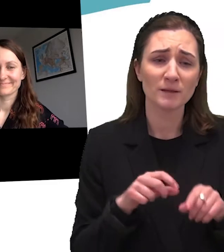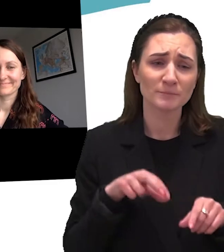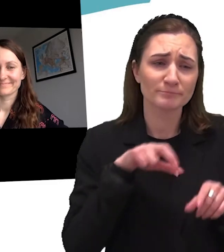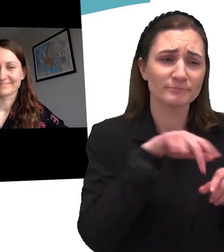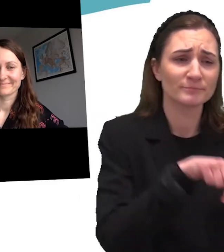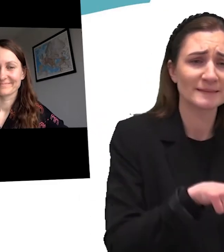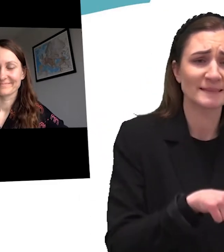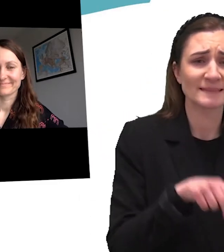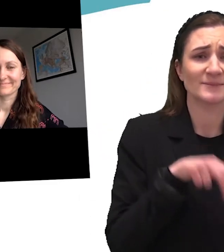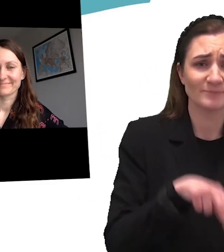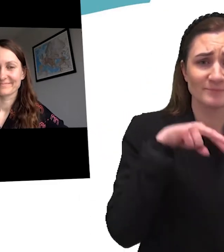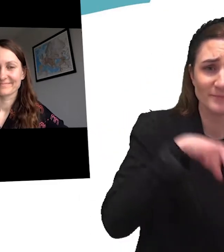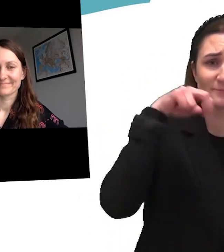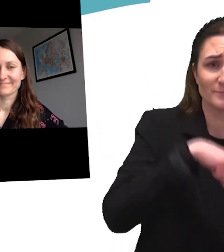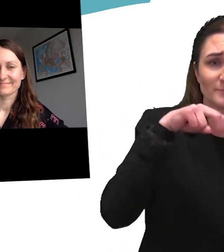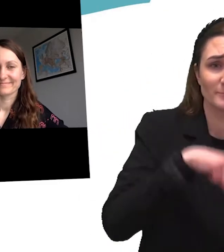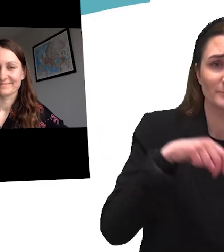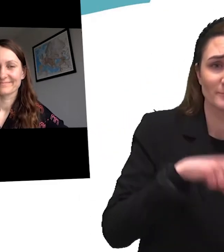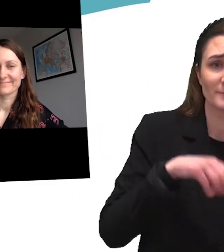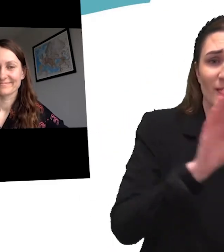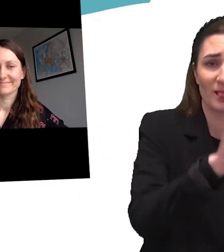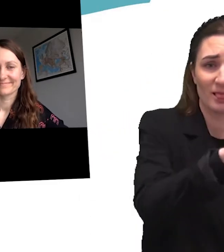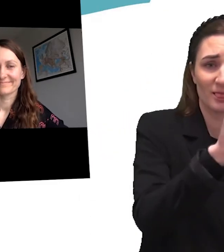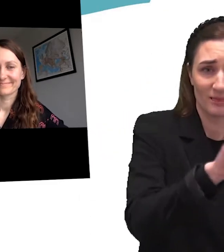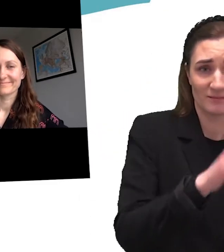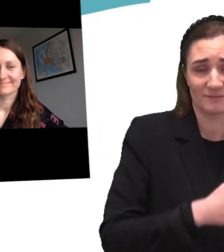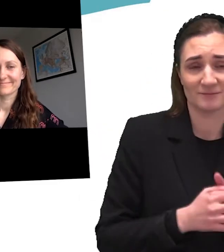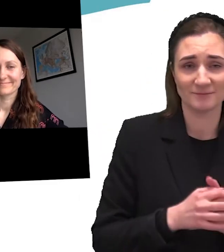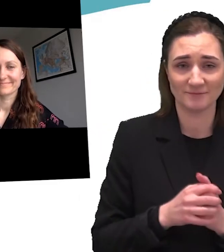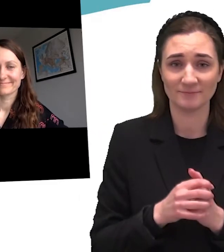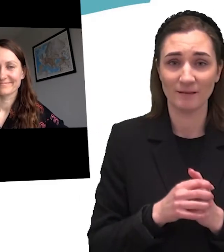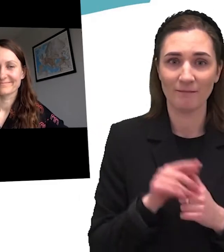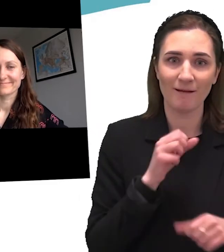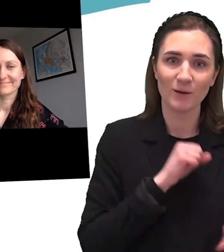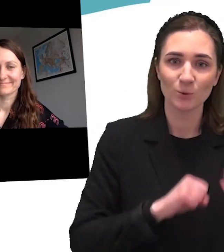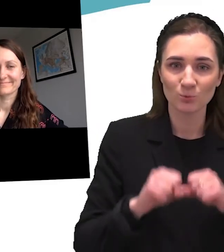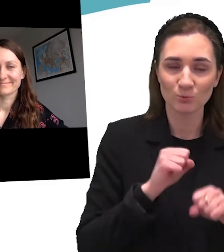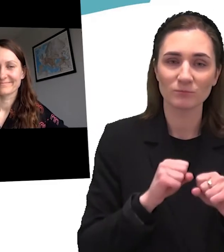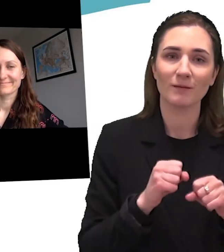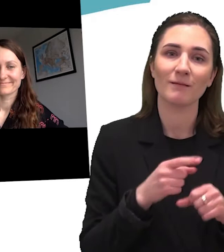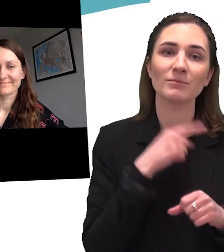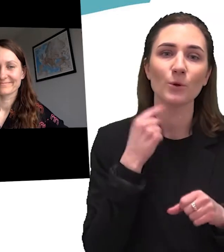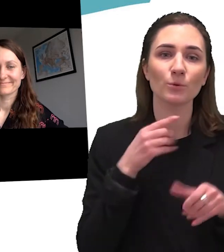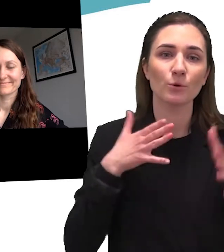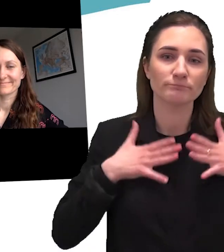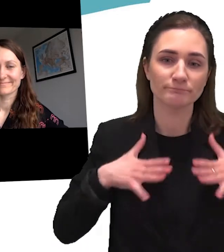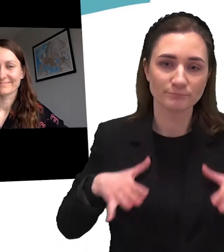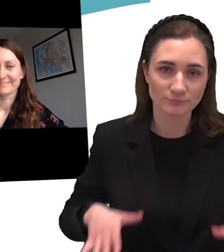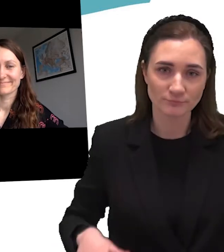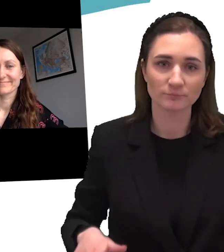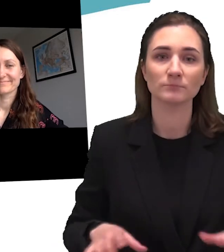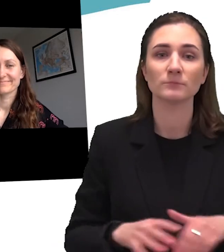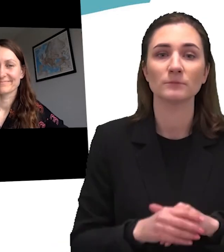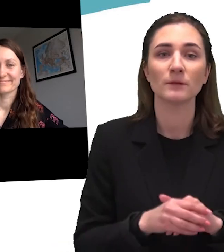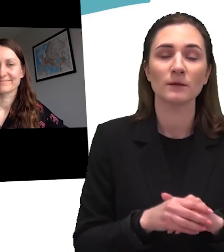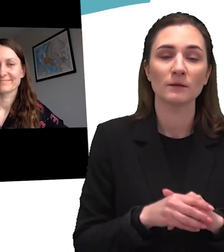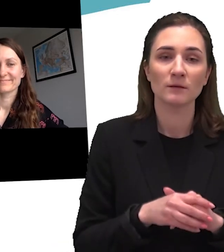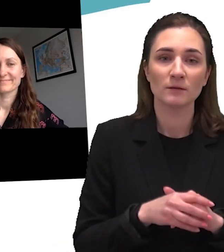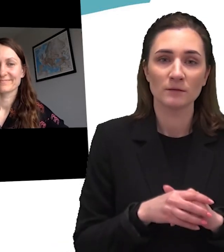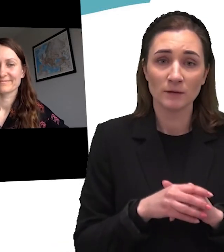Ir kažkaip kitaip ir prie tėvų, tai paklausyk manęs, paklausyk vien, kiek jie tų judesių padaro, jie daugiau